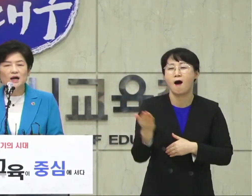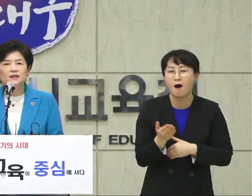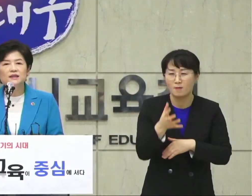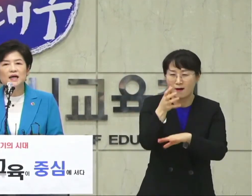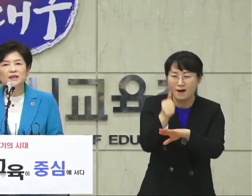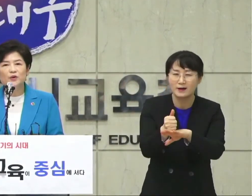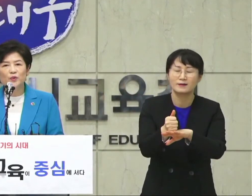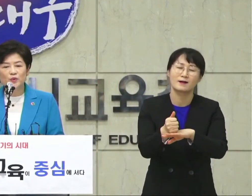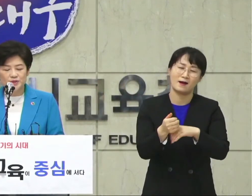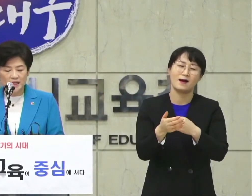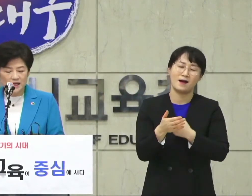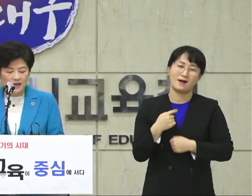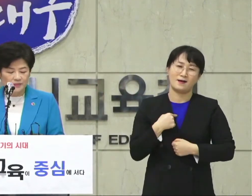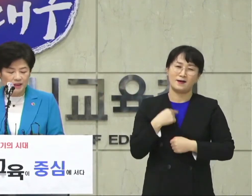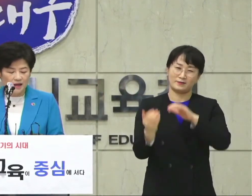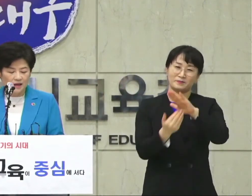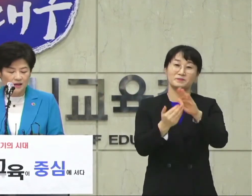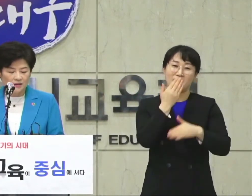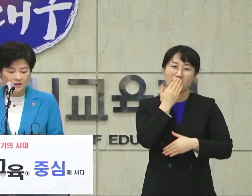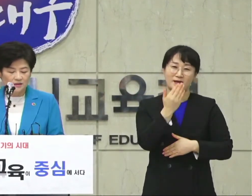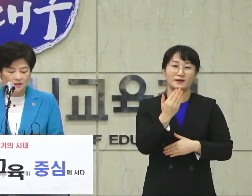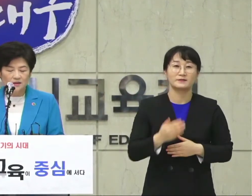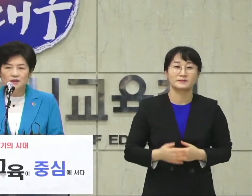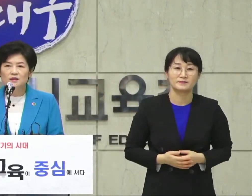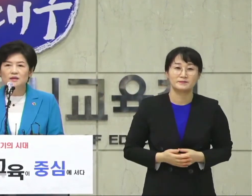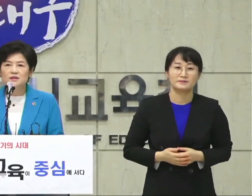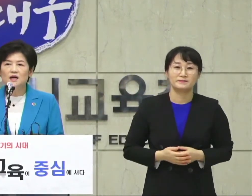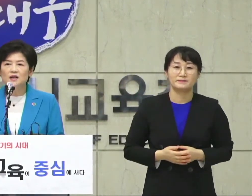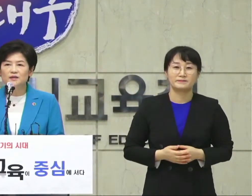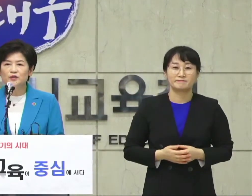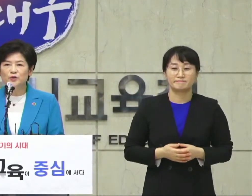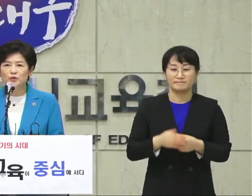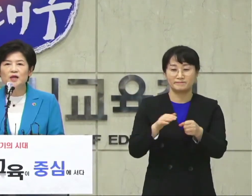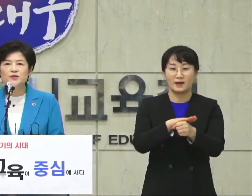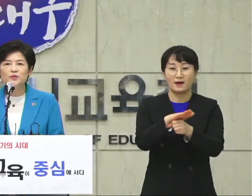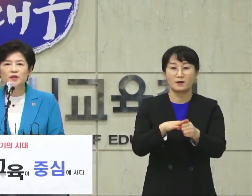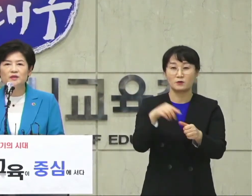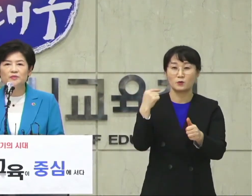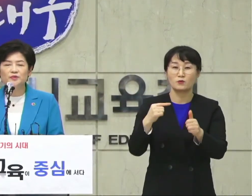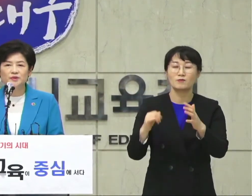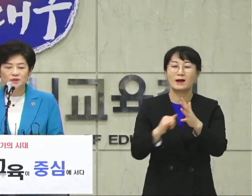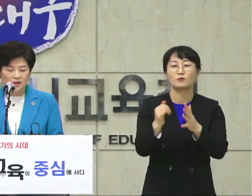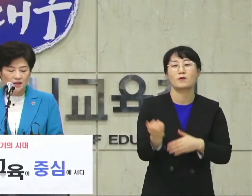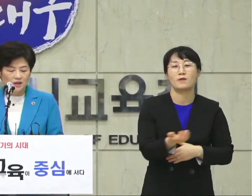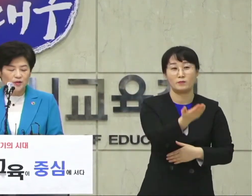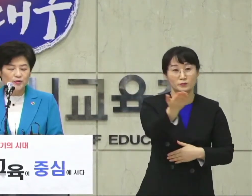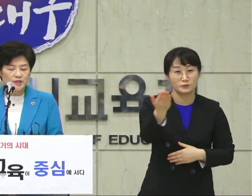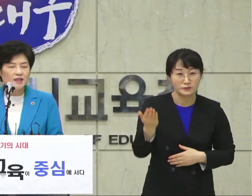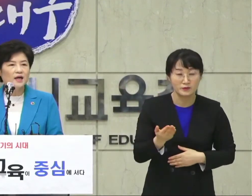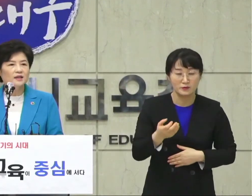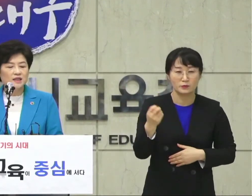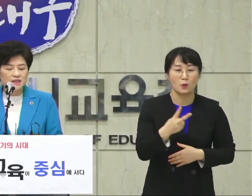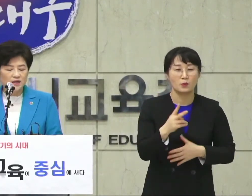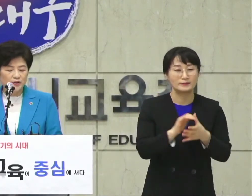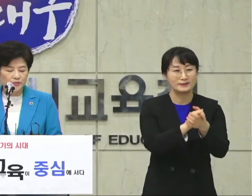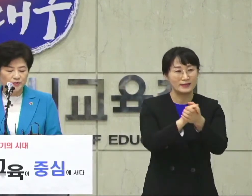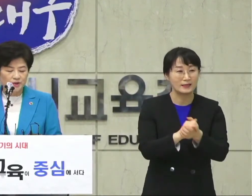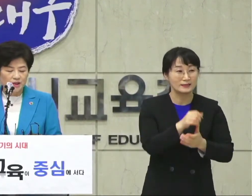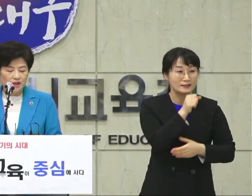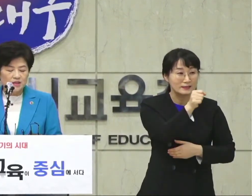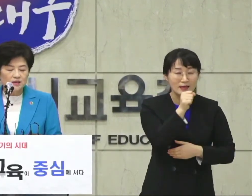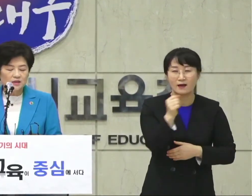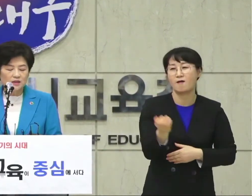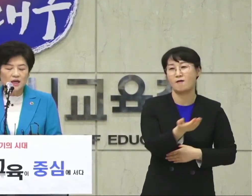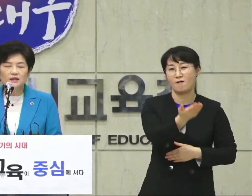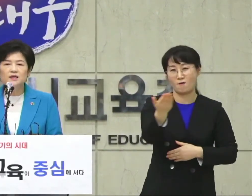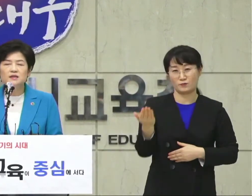덕분에 가능하다고 생각합니다. 사랑하는 교육가족 여러분 그리고 친애하는 기자